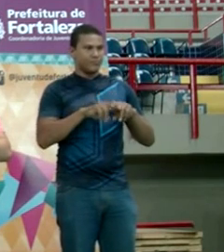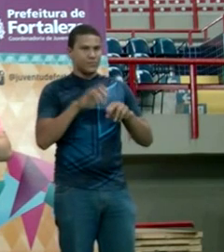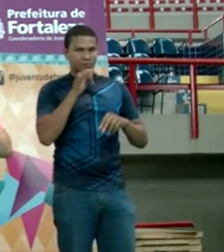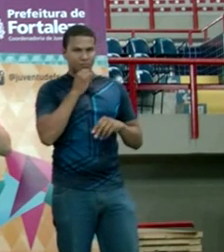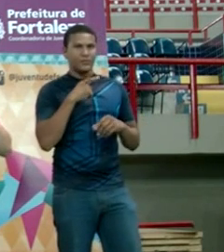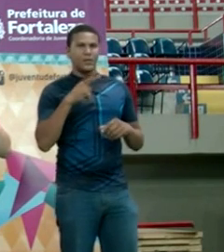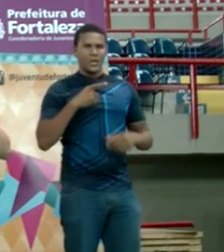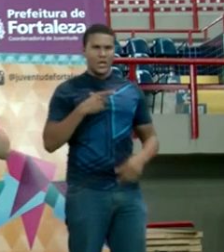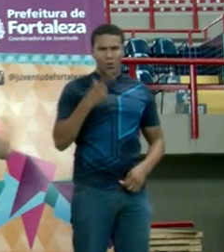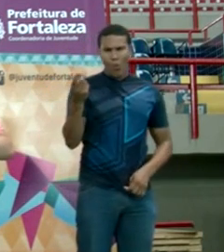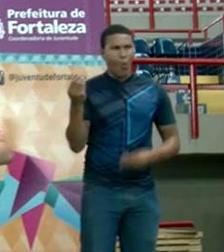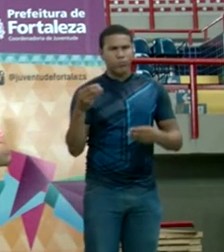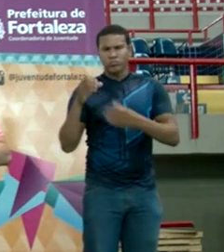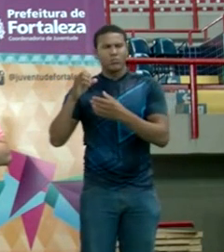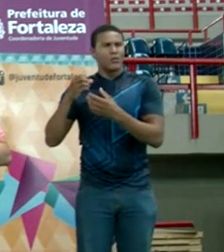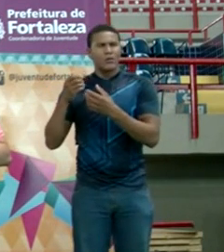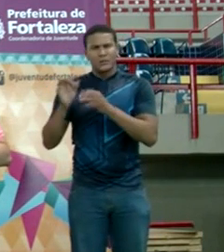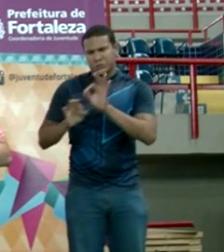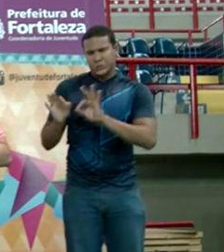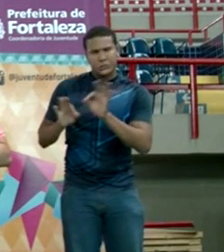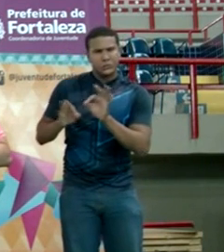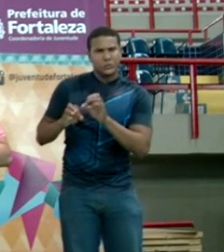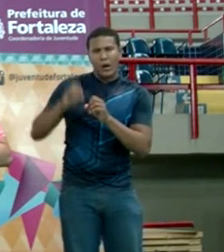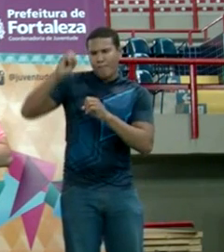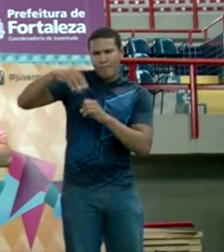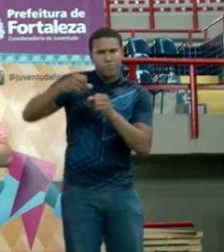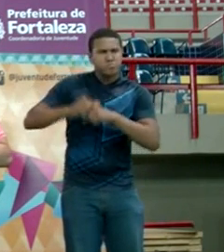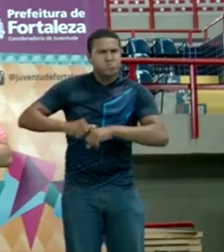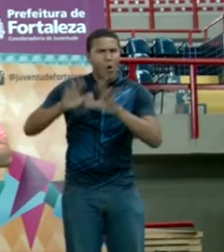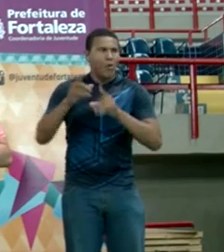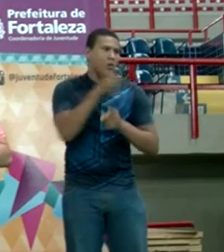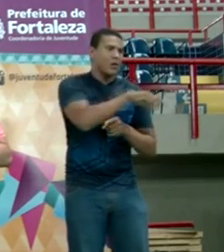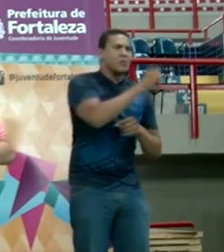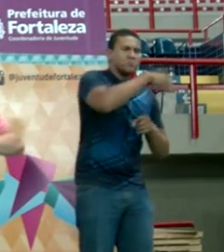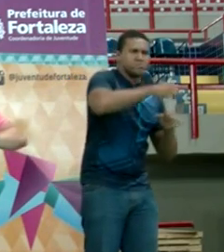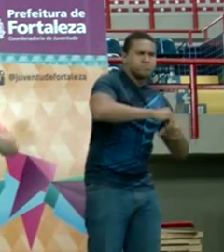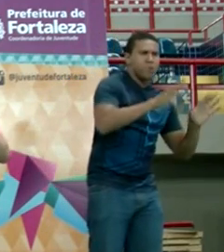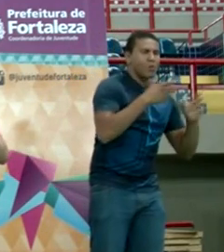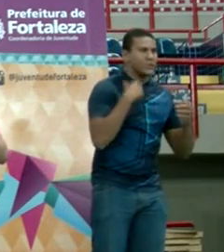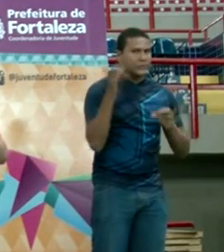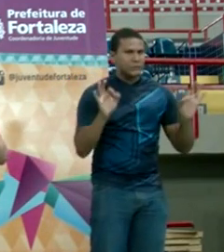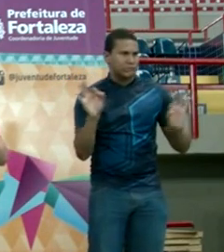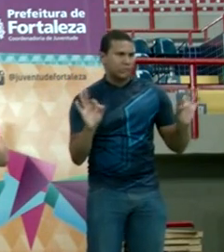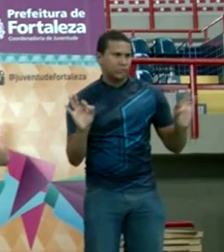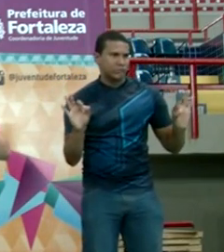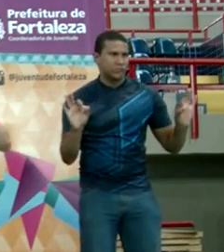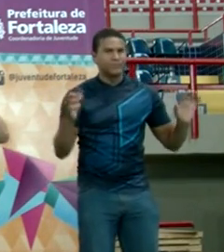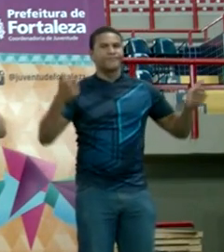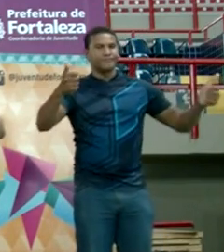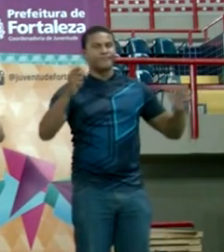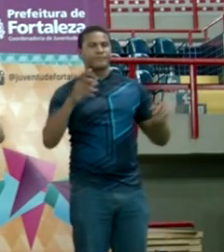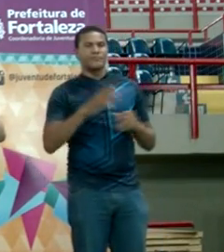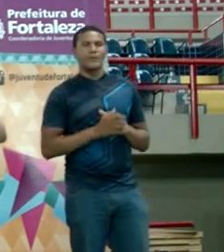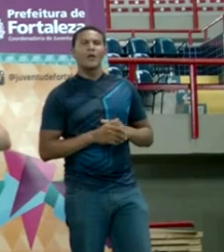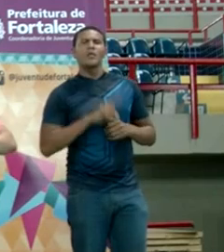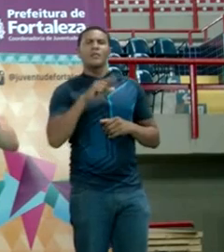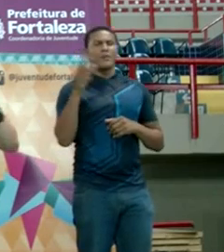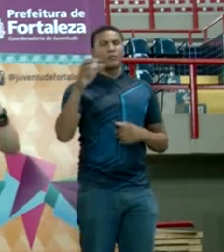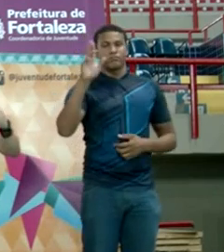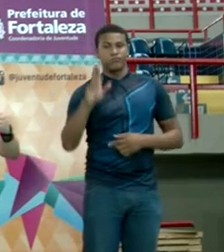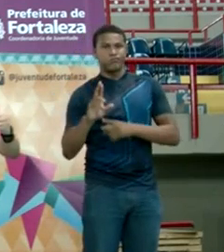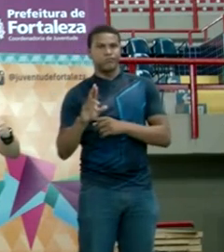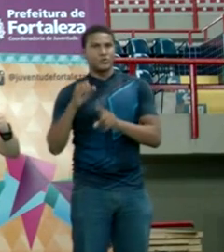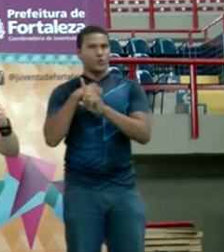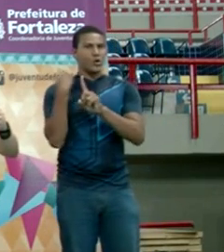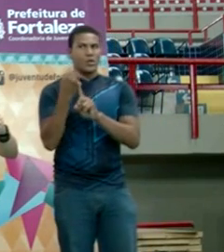ok? Quando chegou no finalzinho dos anos 40, a União Soviética, a gente pode dizer que o socialismo cresceu,